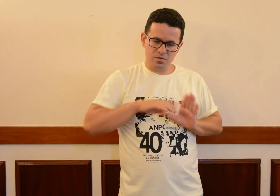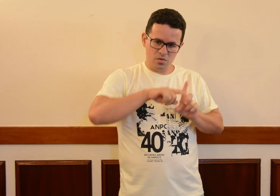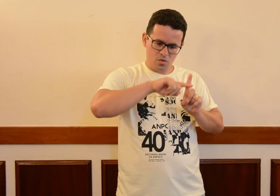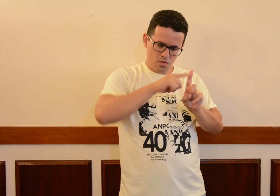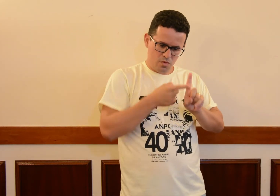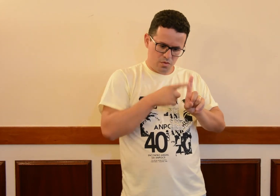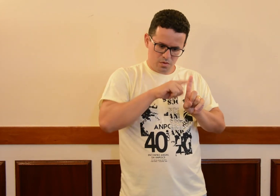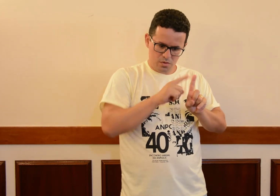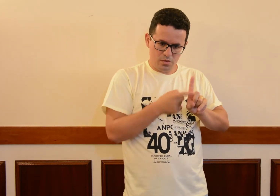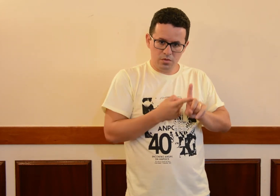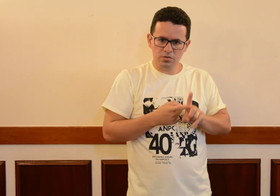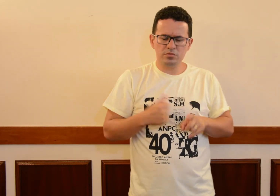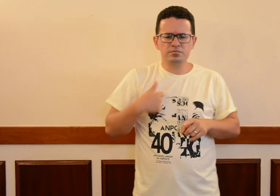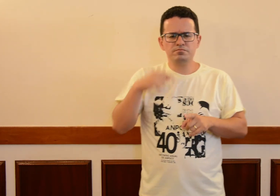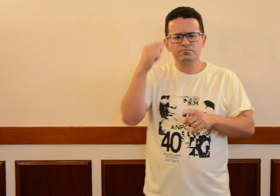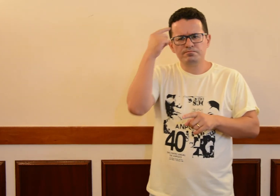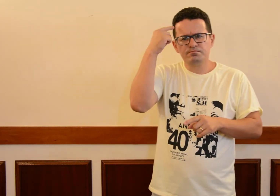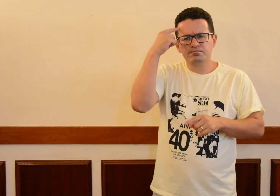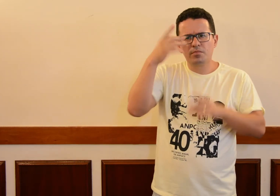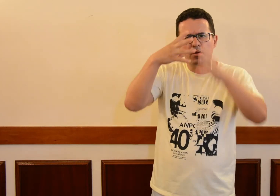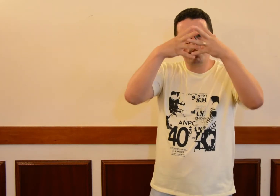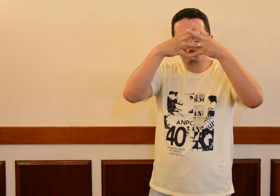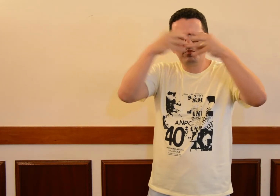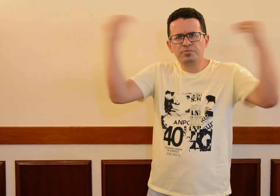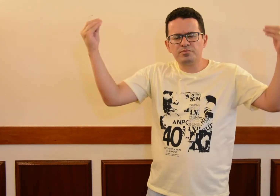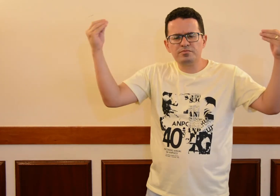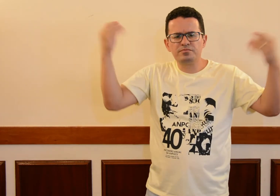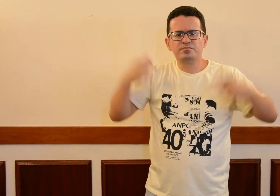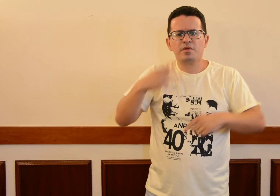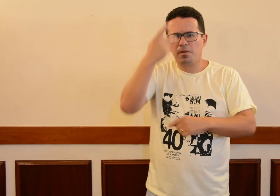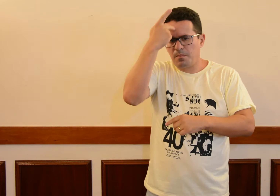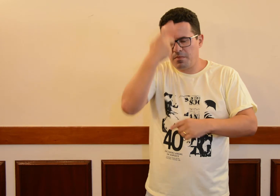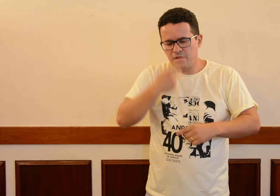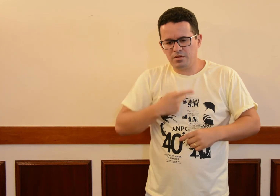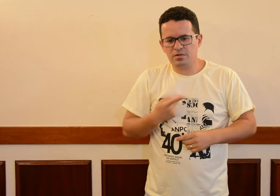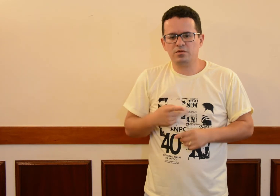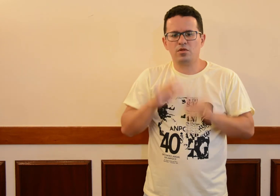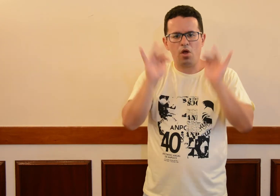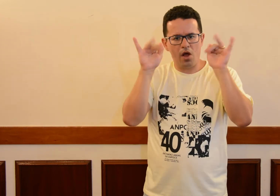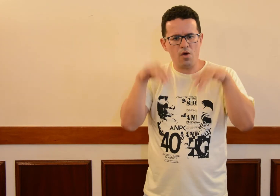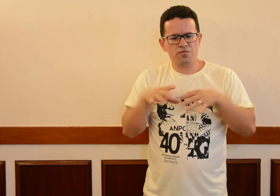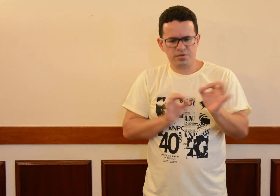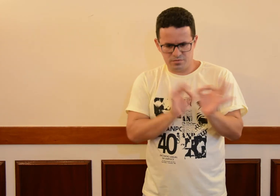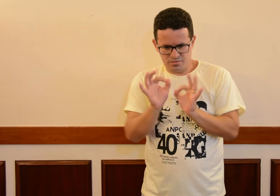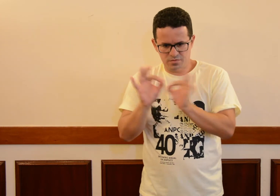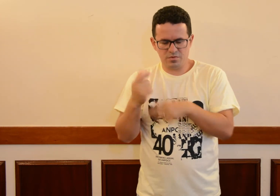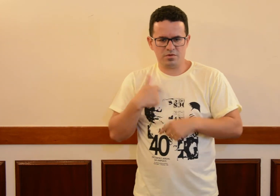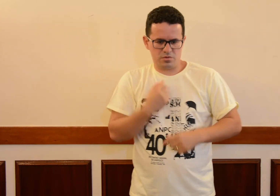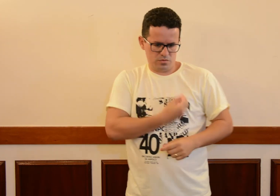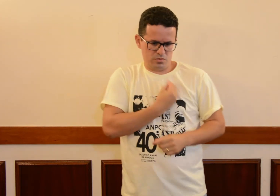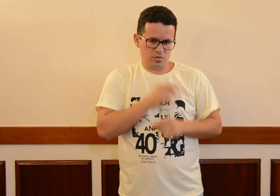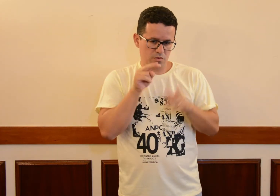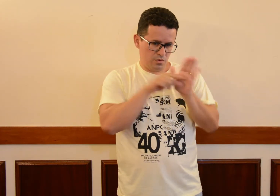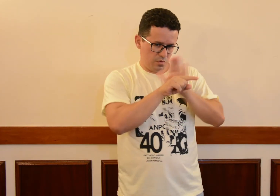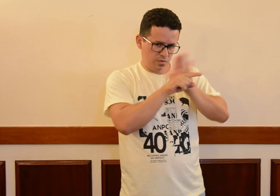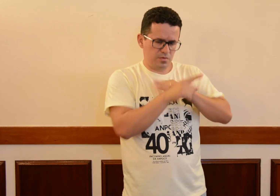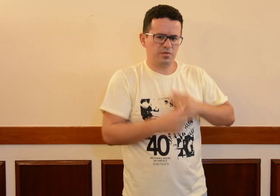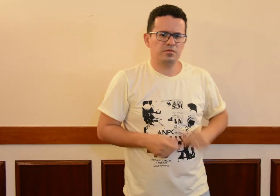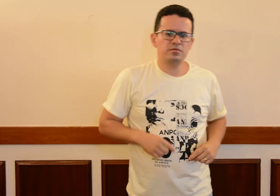parece ter desaparecido em suas últimas reflexões sobre si mesmo, ao fim do processo que presenciei. Minha etnografia com Tomás